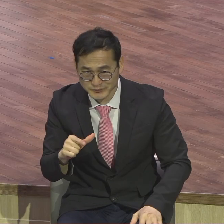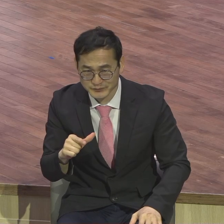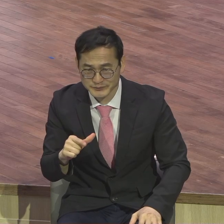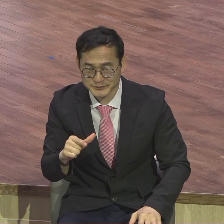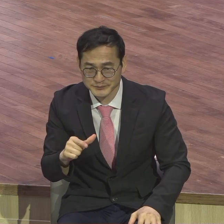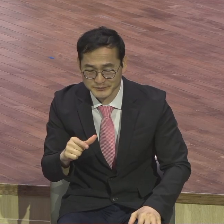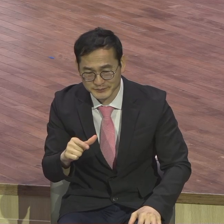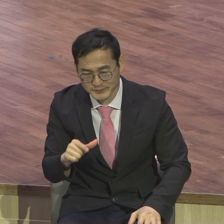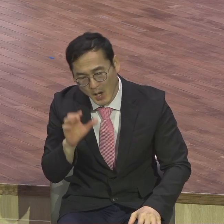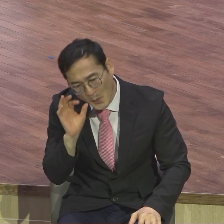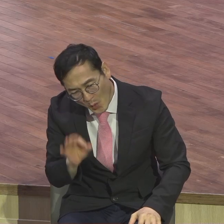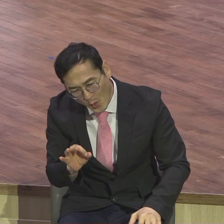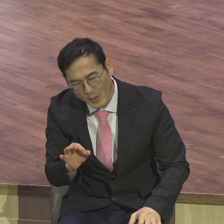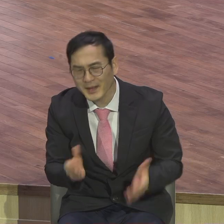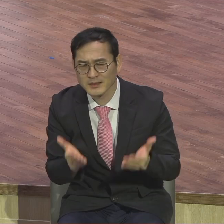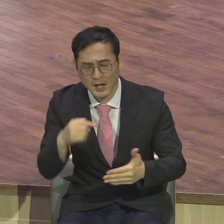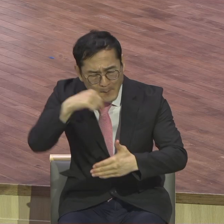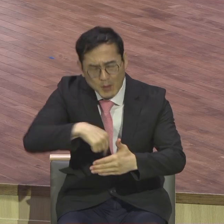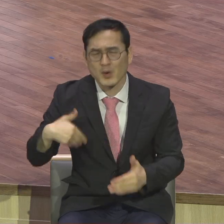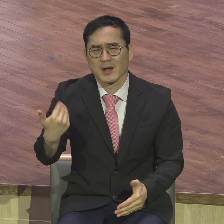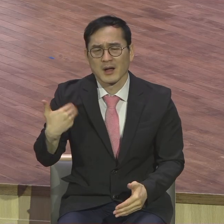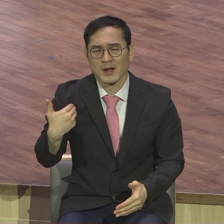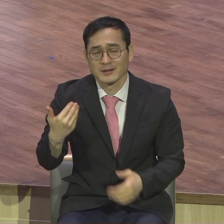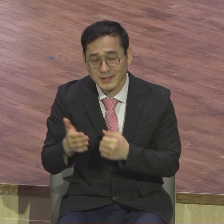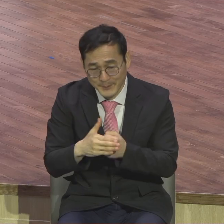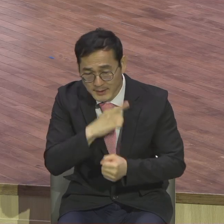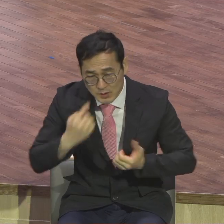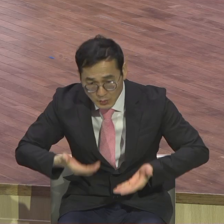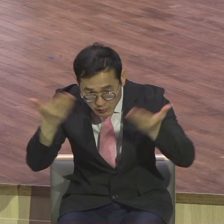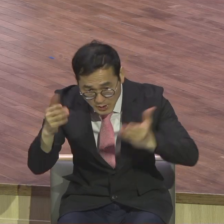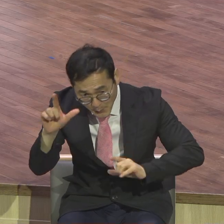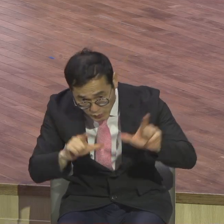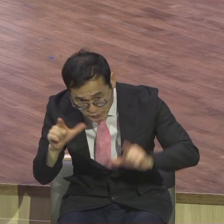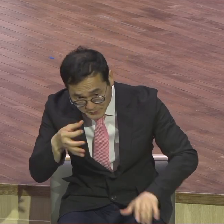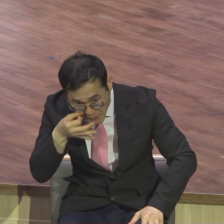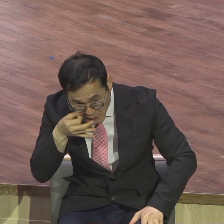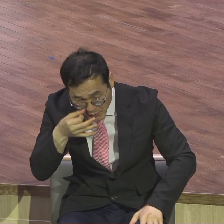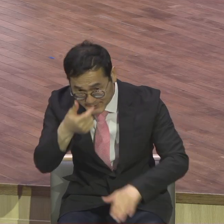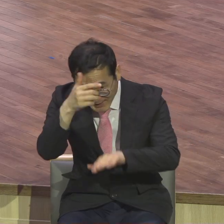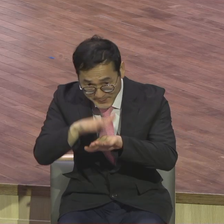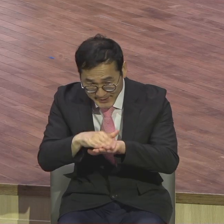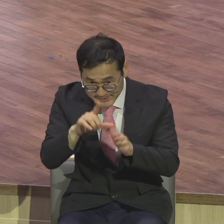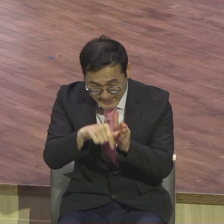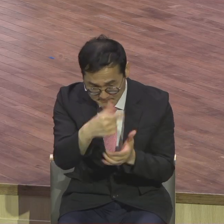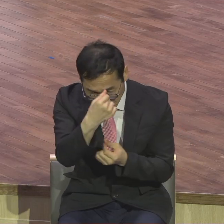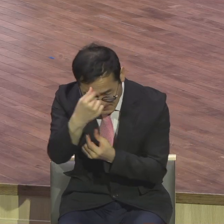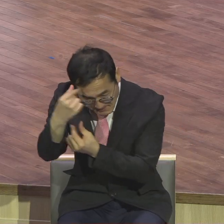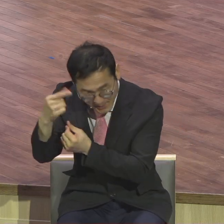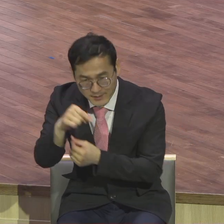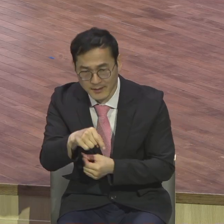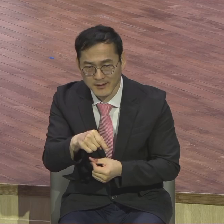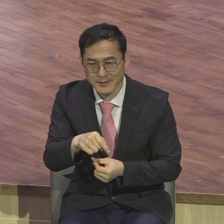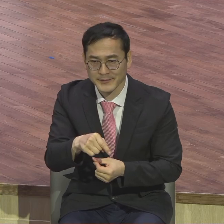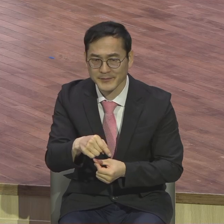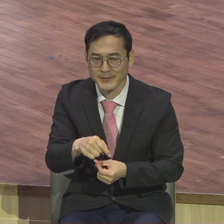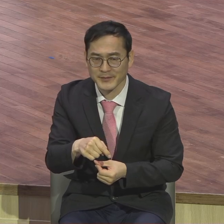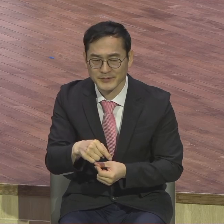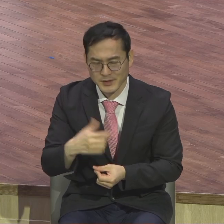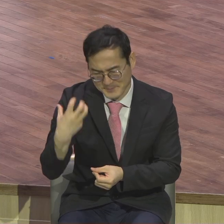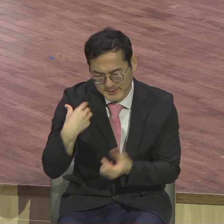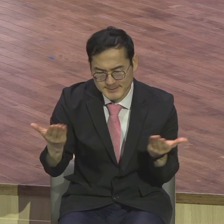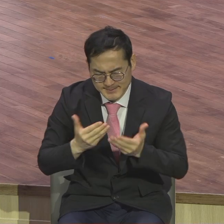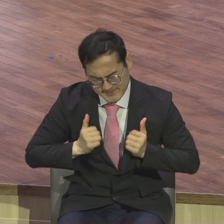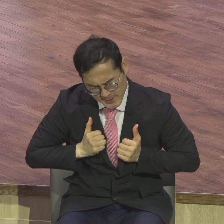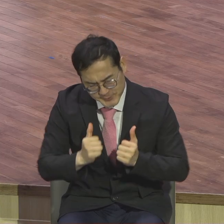것이 의심입니다. 하나님 앞에 예배를 얼마나 진실되게 하나님 앞에 예배 시간을 기다리면서 예배하느냐. 얼마나 맡겨준